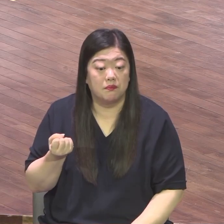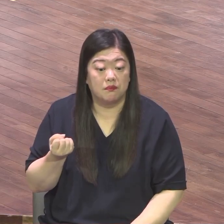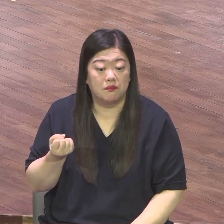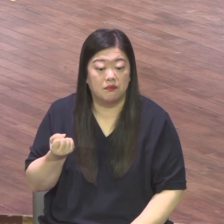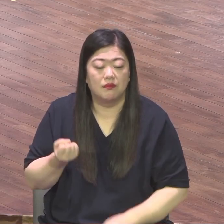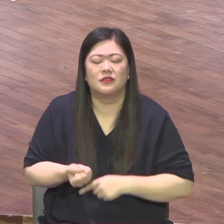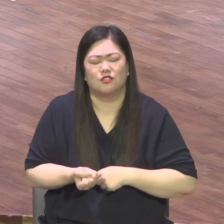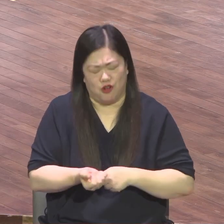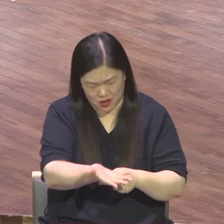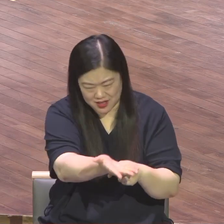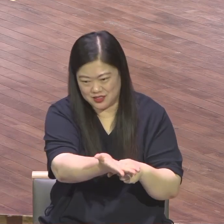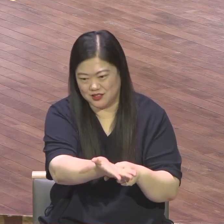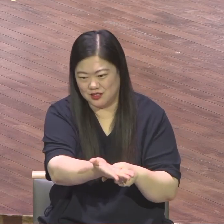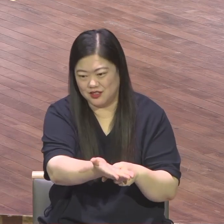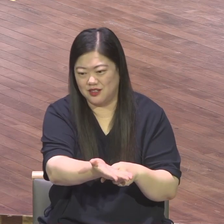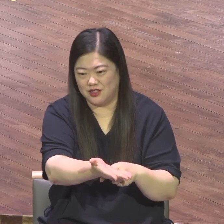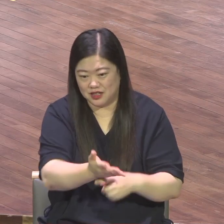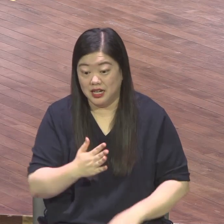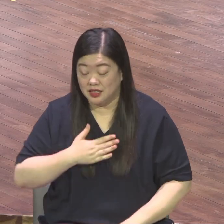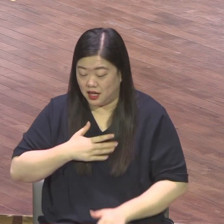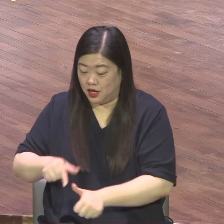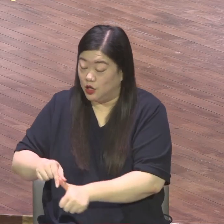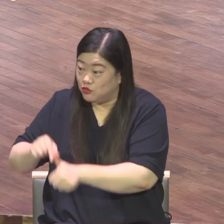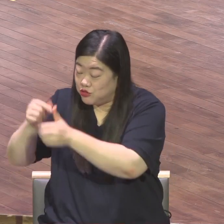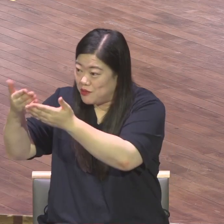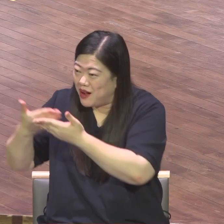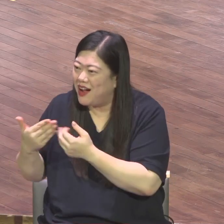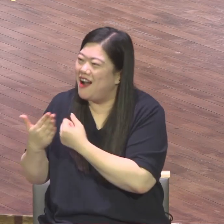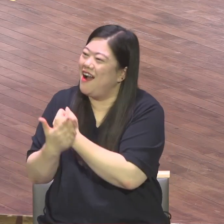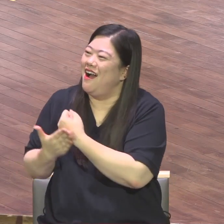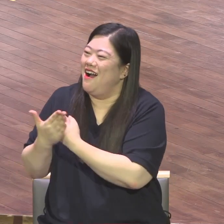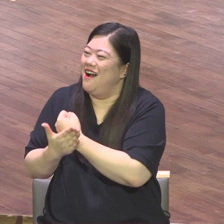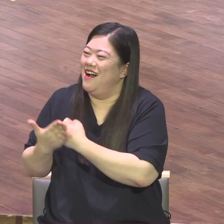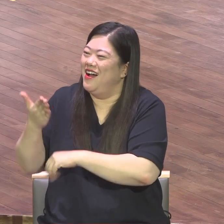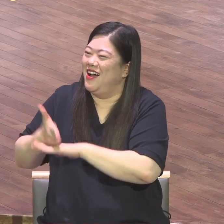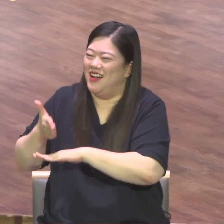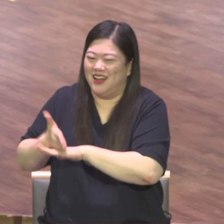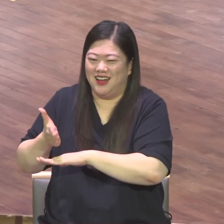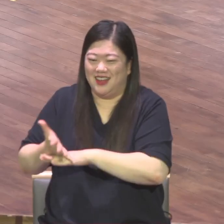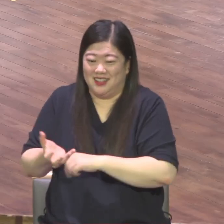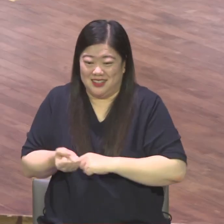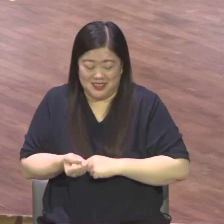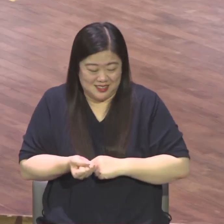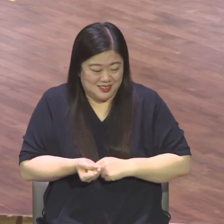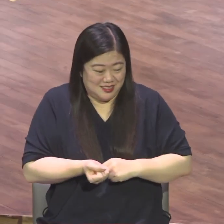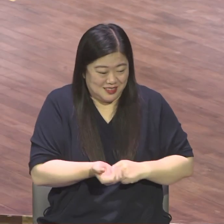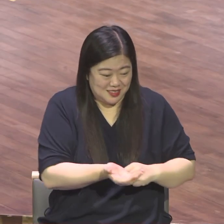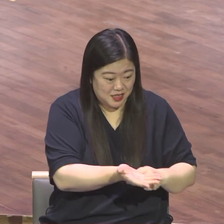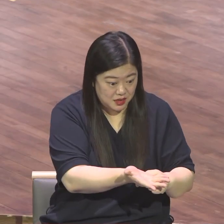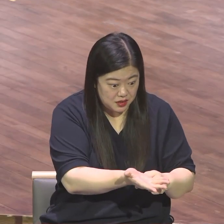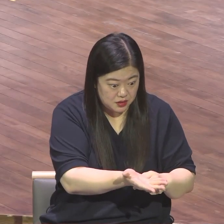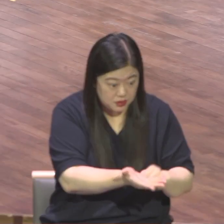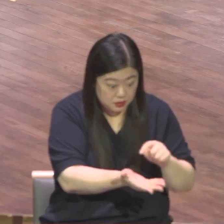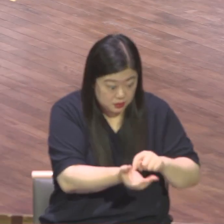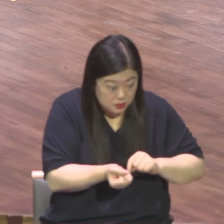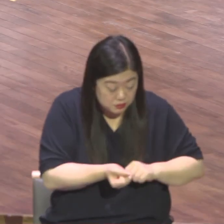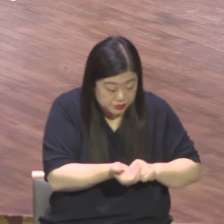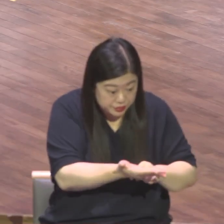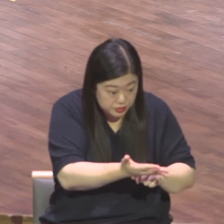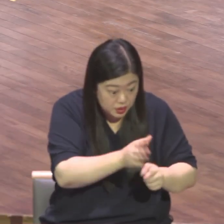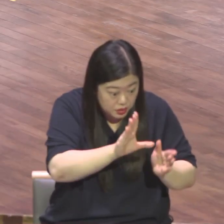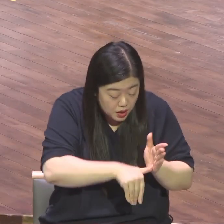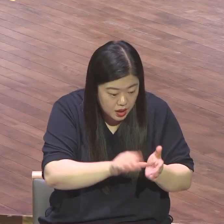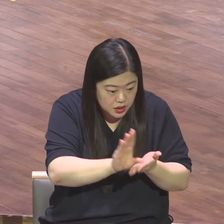구원의 감격을, 내게 주신 구원의 은혜를 현장에서 선포하면요, 감사의 망대가 견고하게 세워져요. 그것도